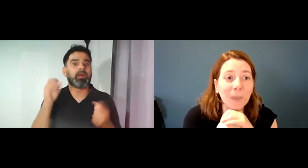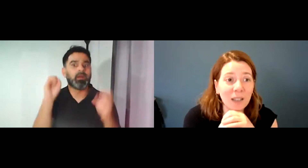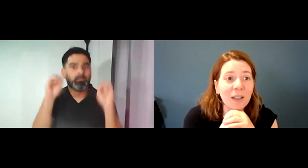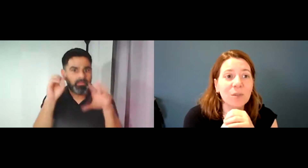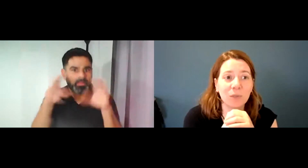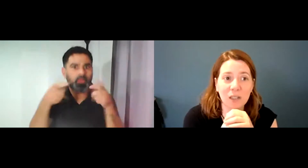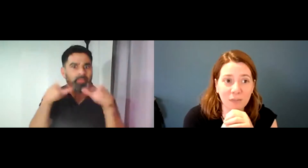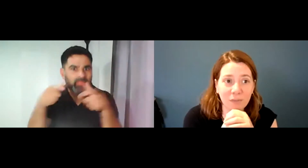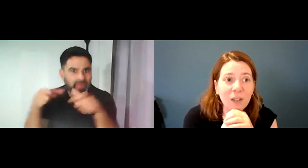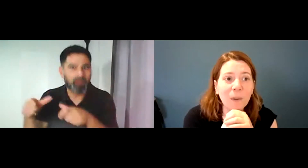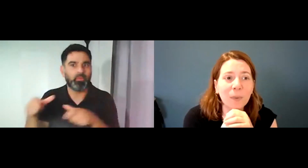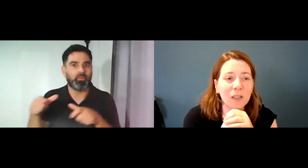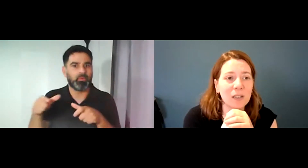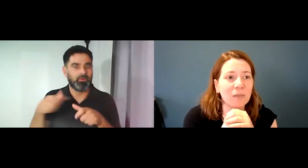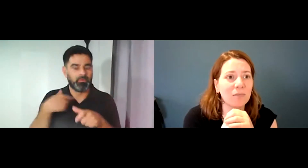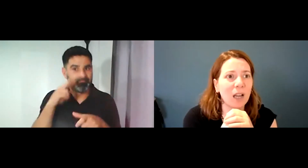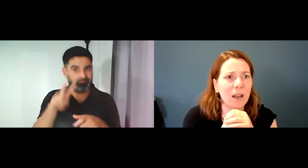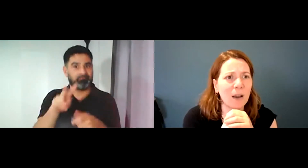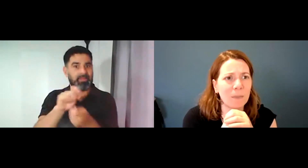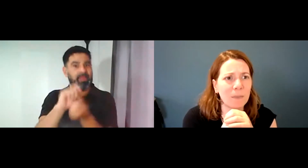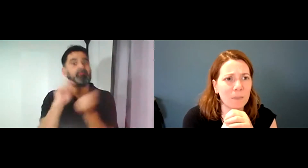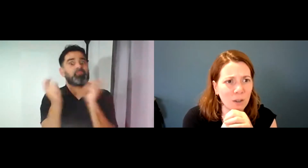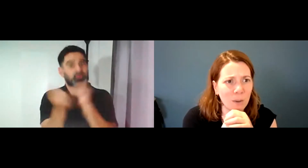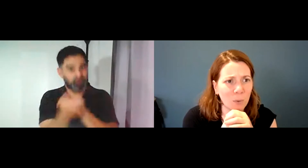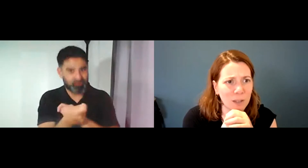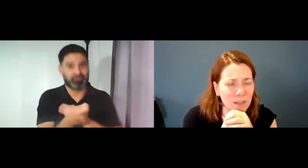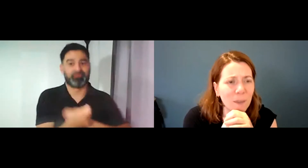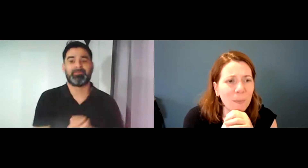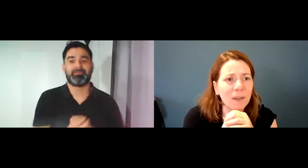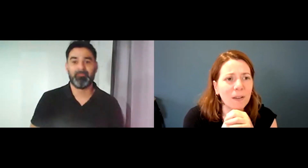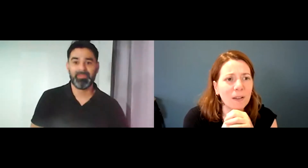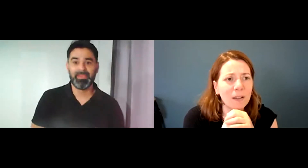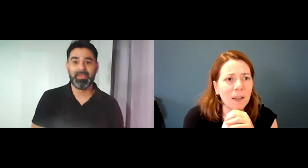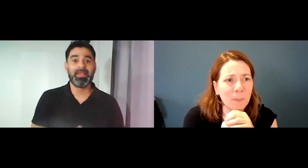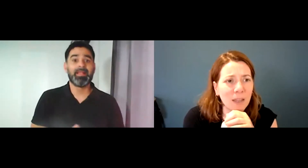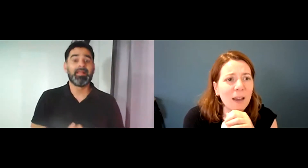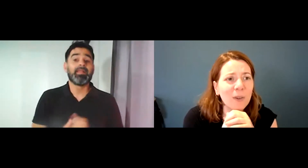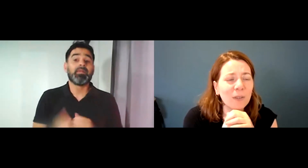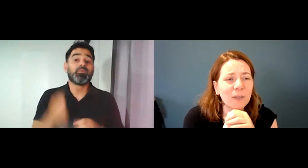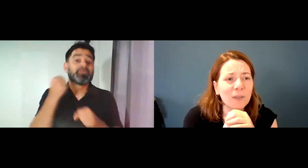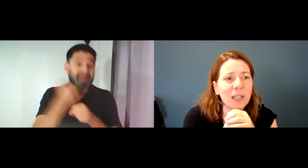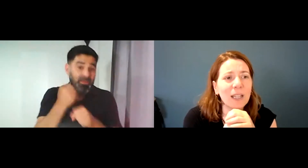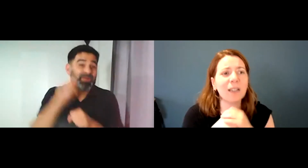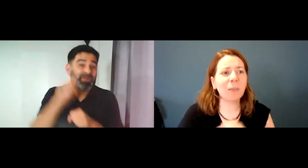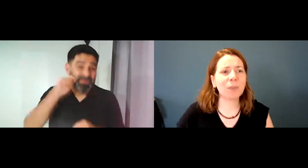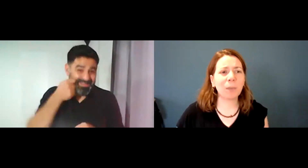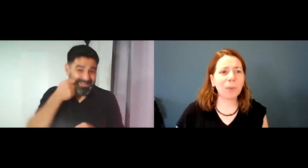También es un desafío porque cada video por WhatsApp enviado y en el tiempo se puede